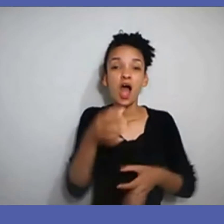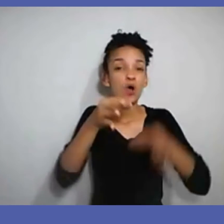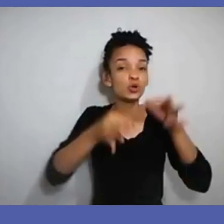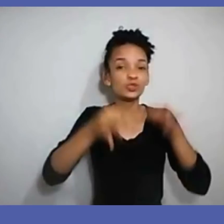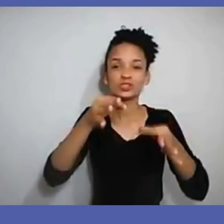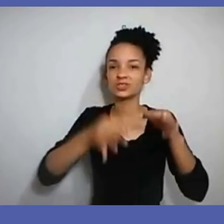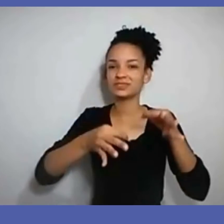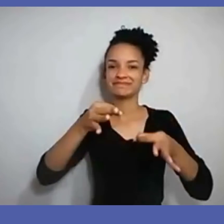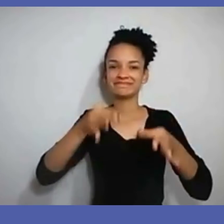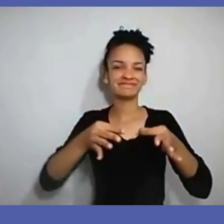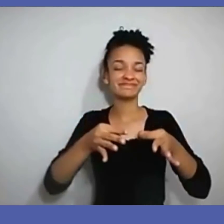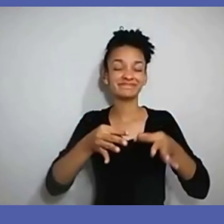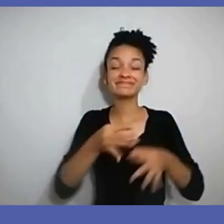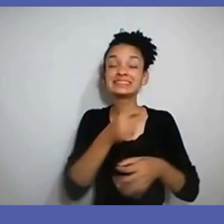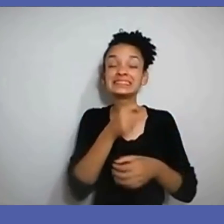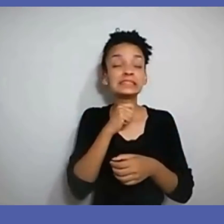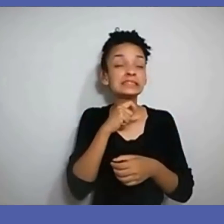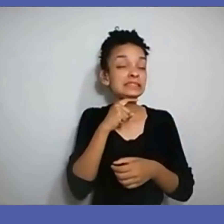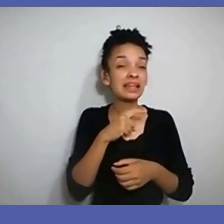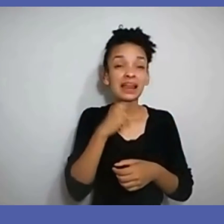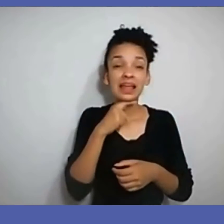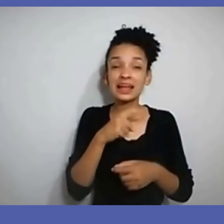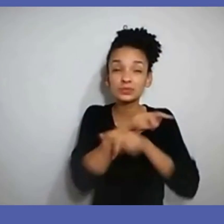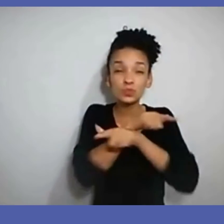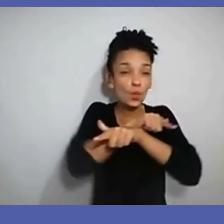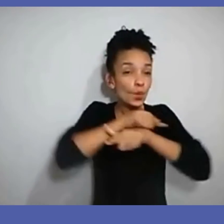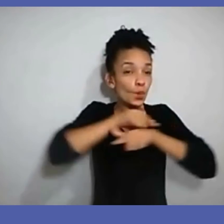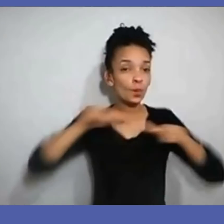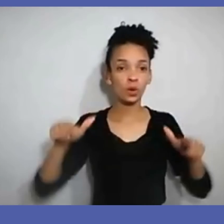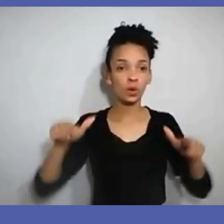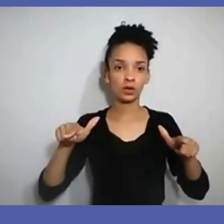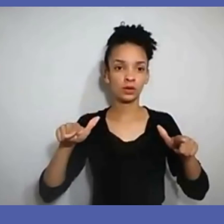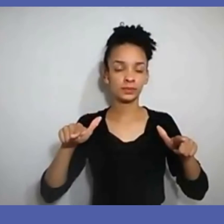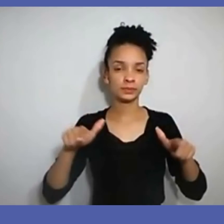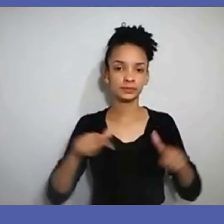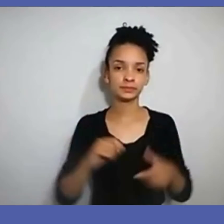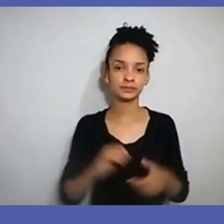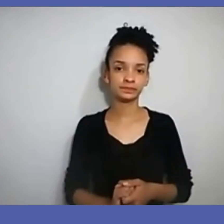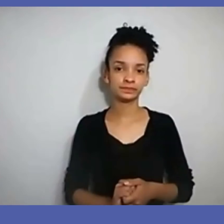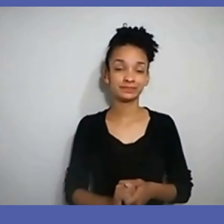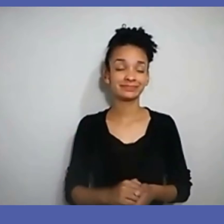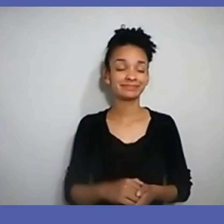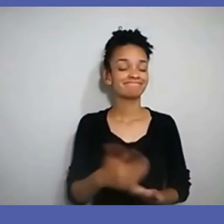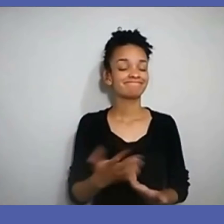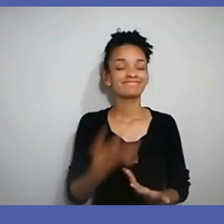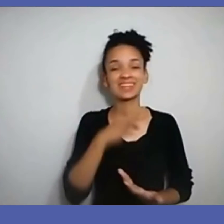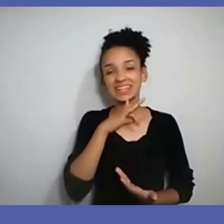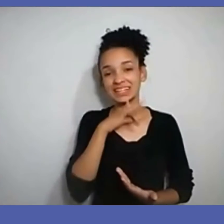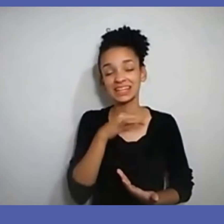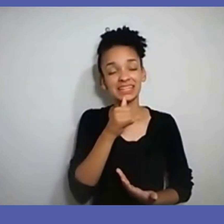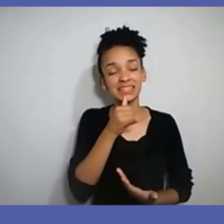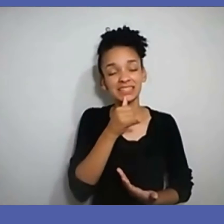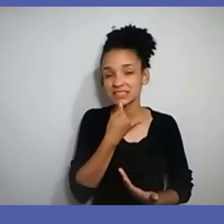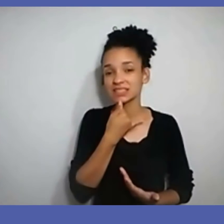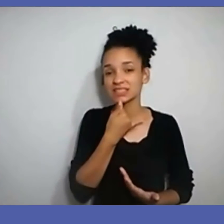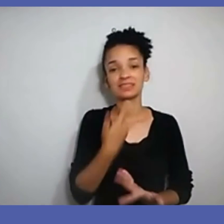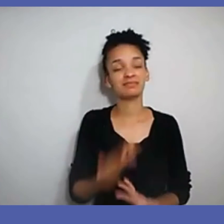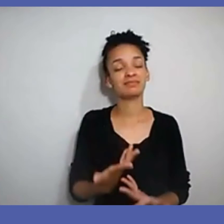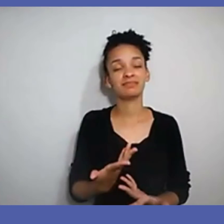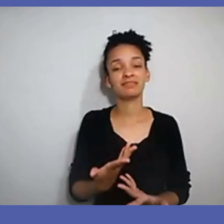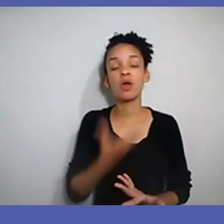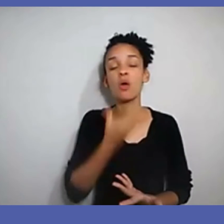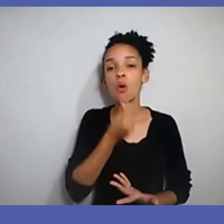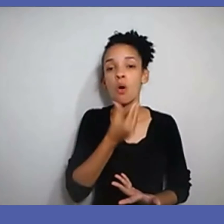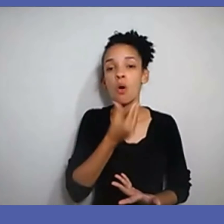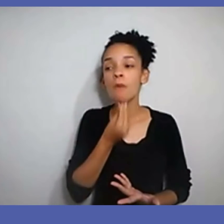Então, infelizmente, o homem comeu dessa árvore e caiu. E na queda, o